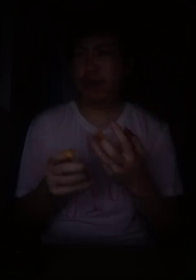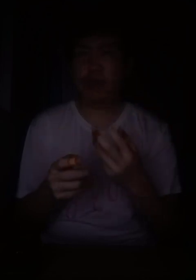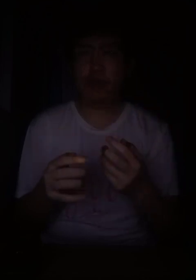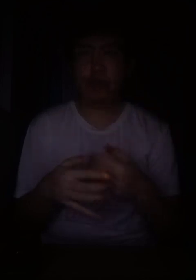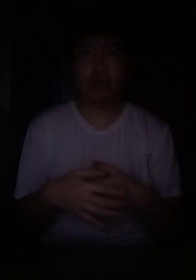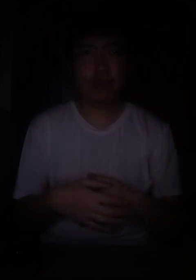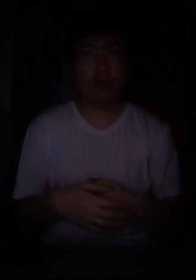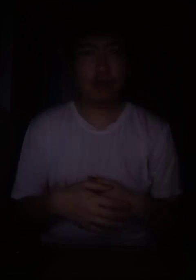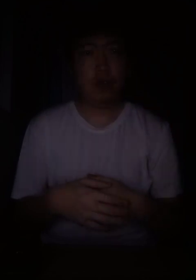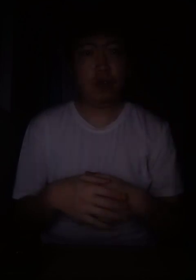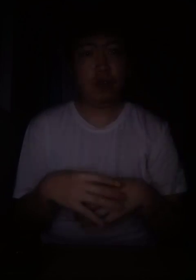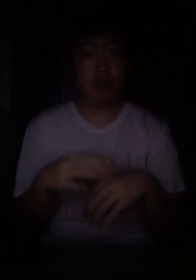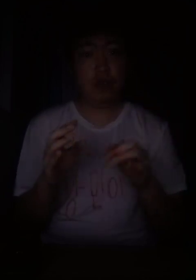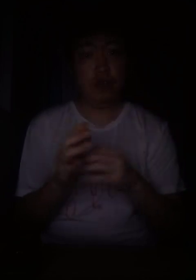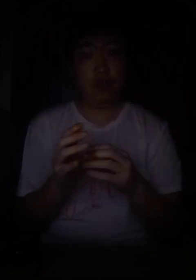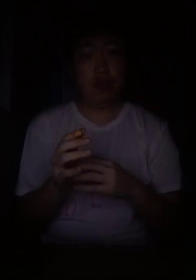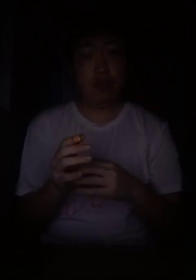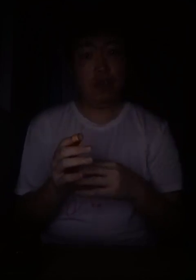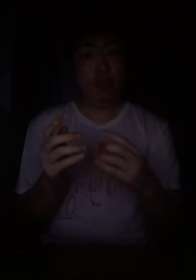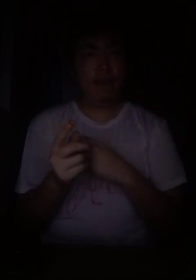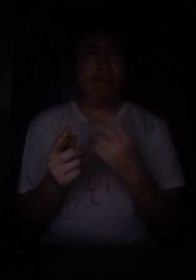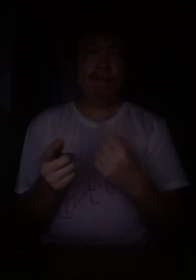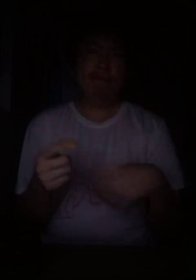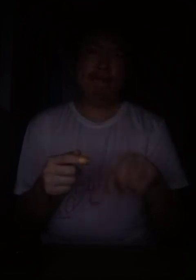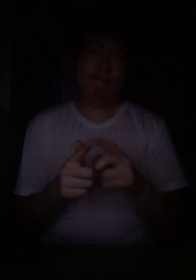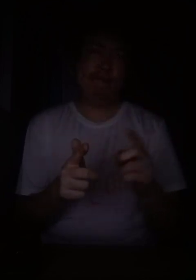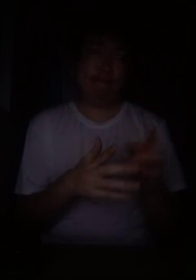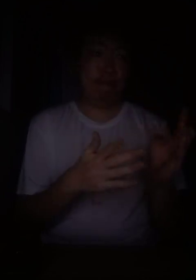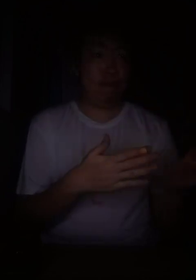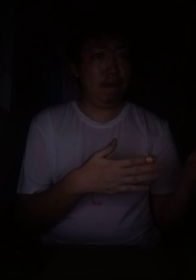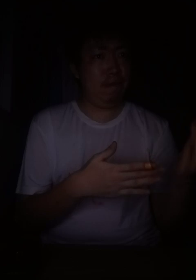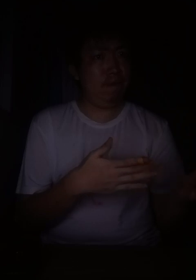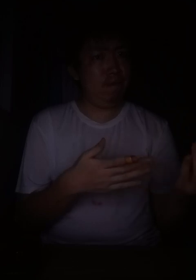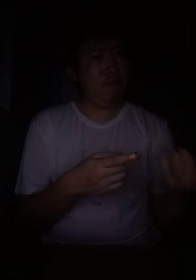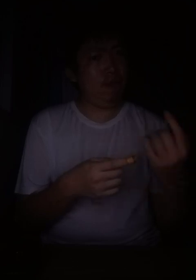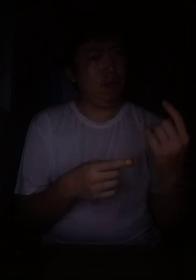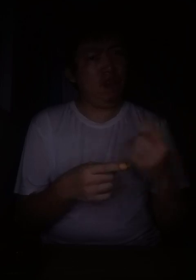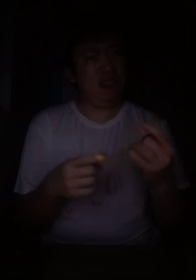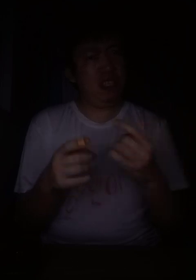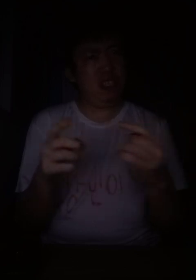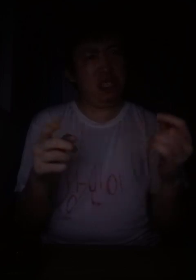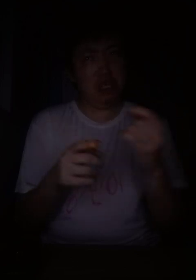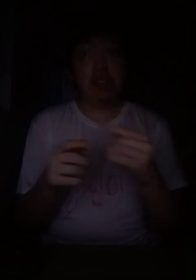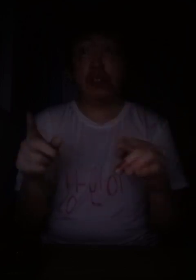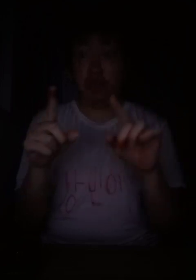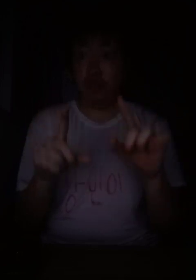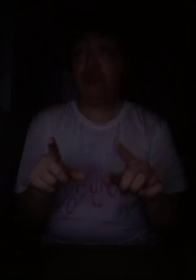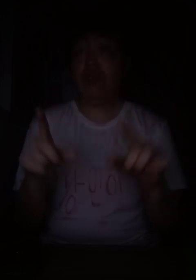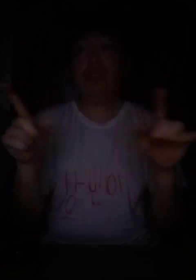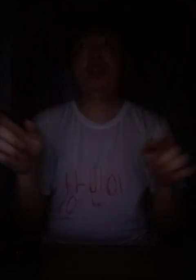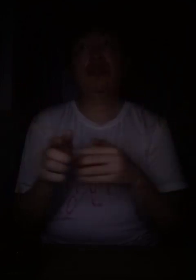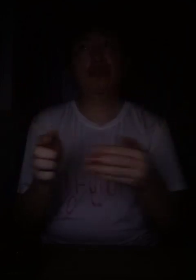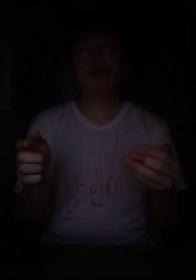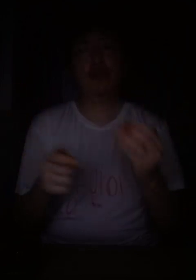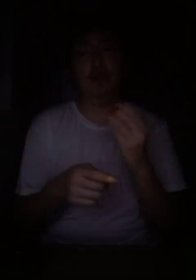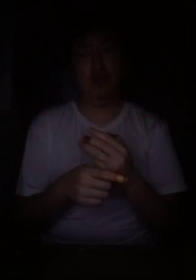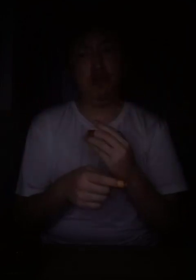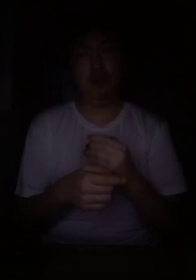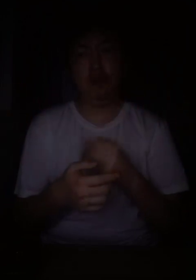이 부분이 아이가 물려있는 가슴팍 부분이거든요. 여기 지금 공기들이 다 가득 차 있는 걸 봐서는 피부 조직하고 그 안에